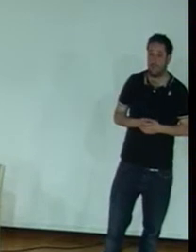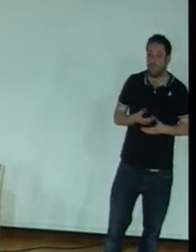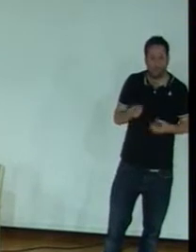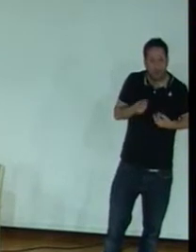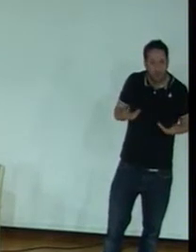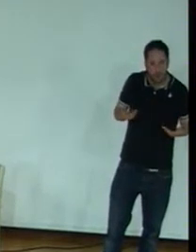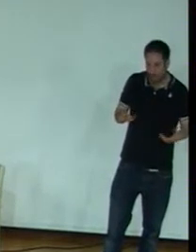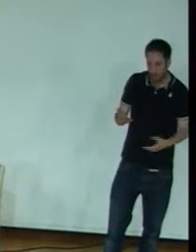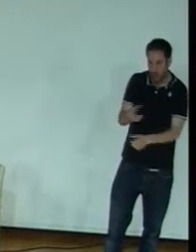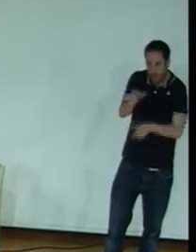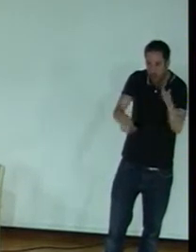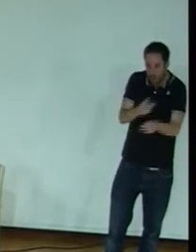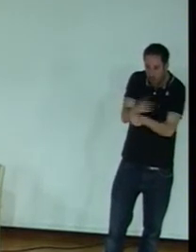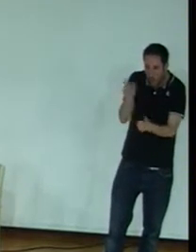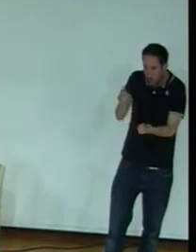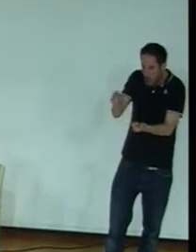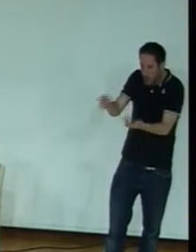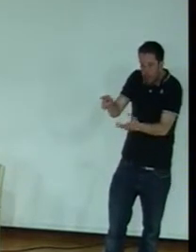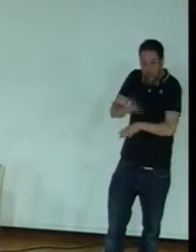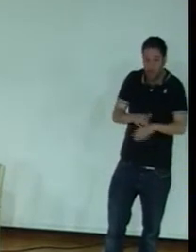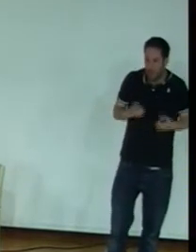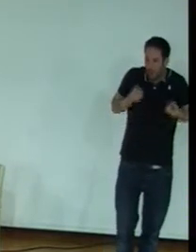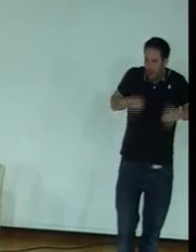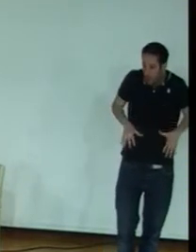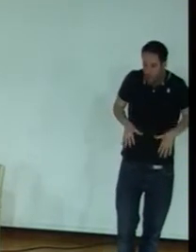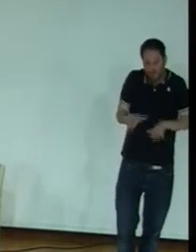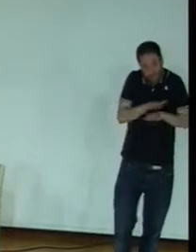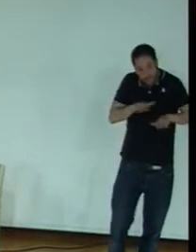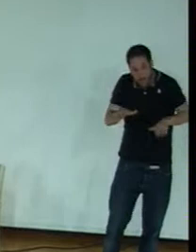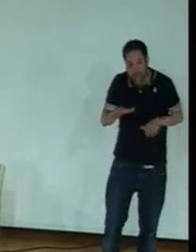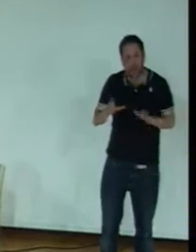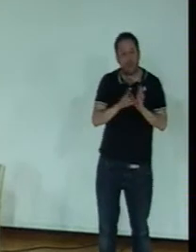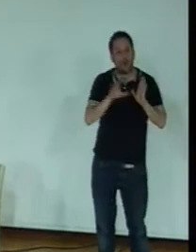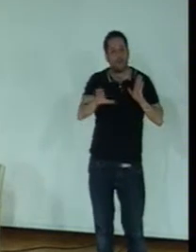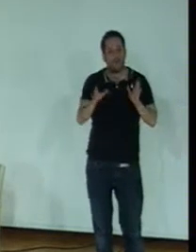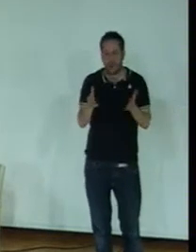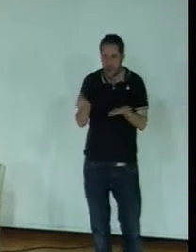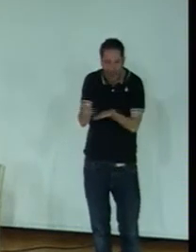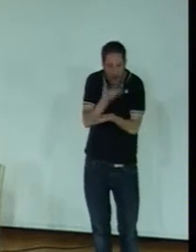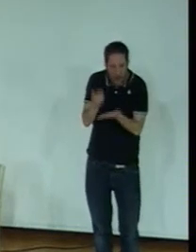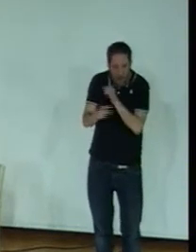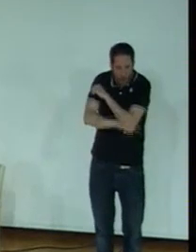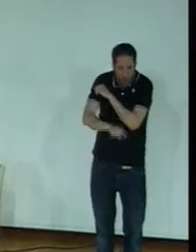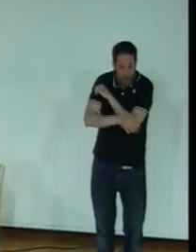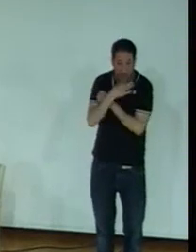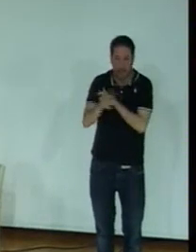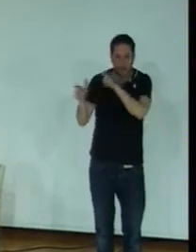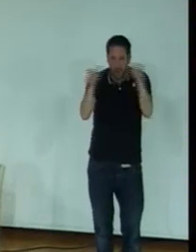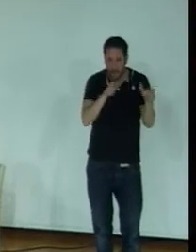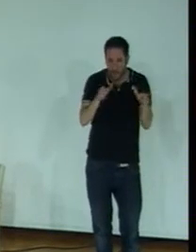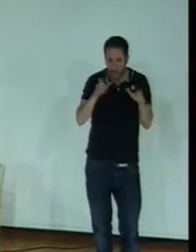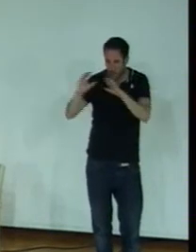permettant de voir qu'il y avait un danger sur ces personnes-là. Et dans le même temps, avec la loi sur le renseignement, on nous dit on va surveiller en temps réel